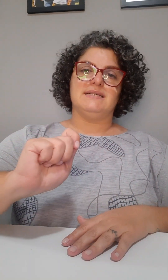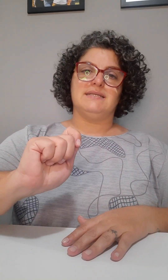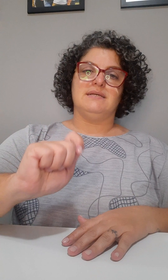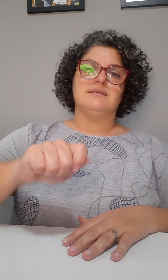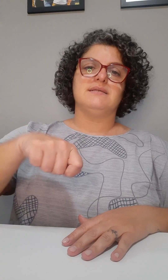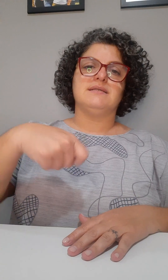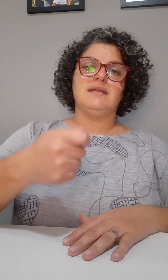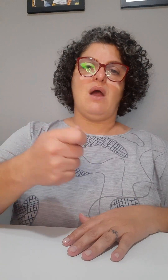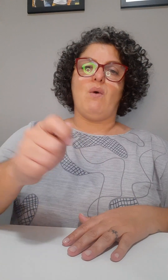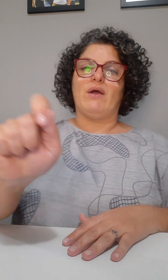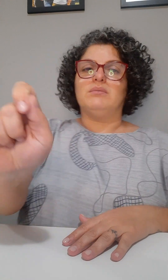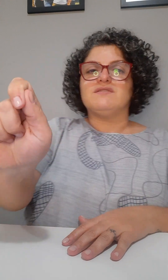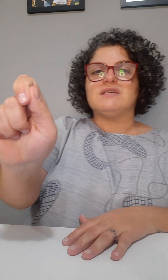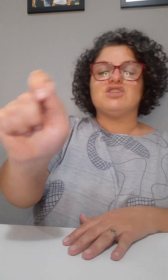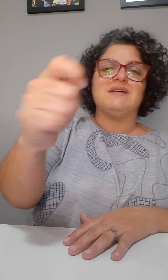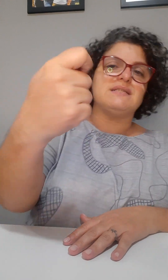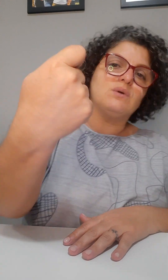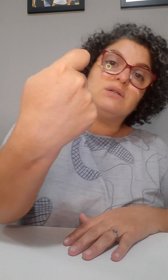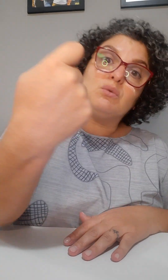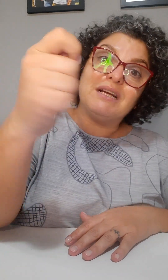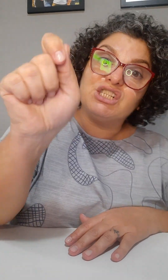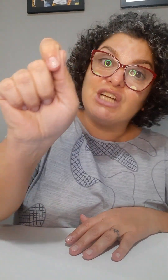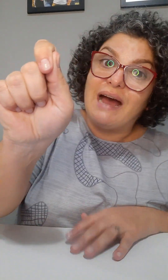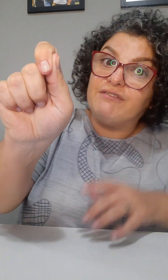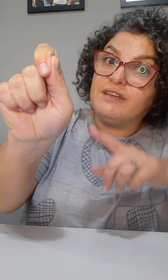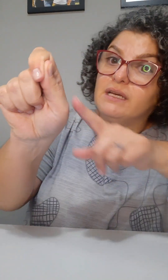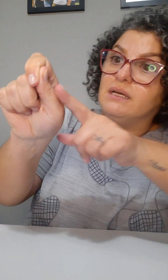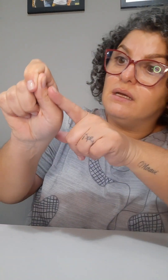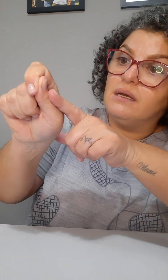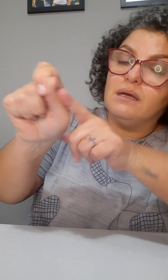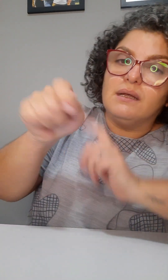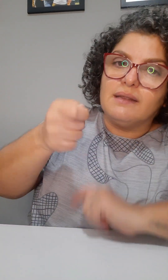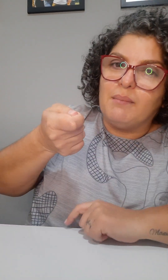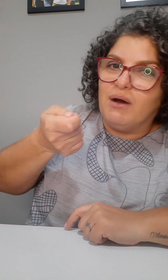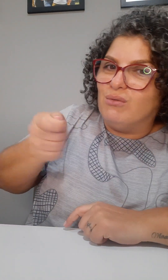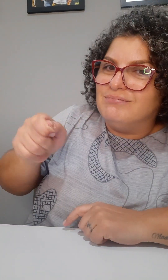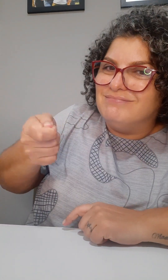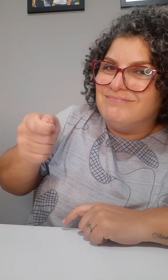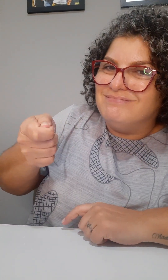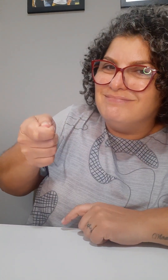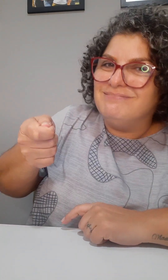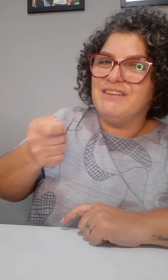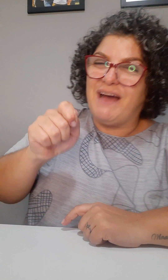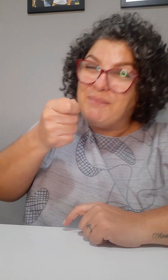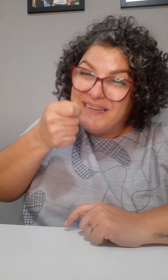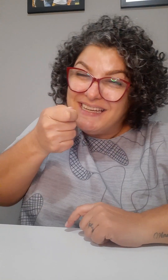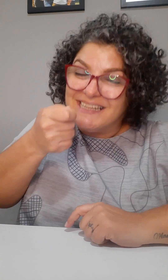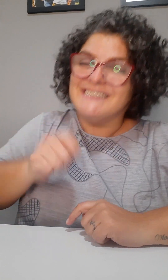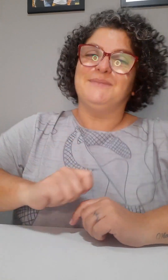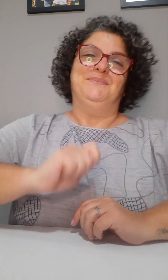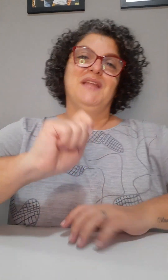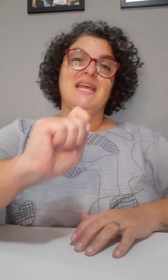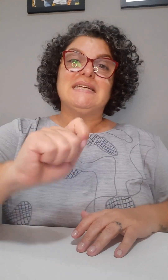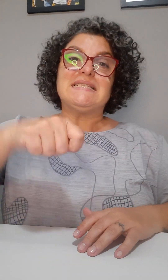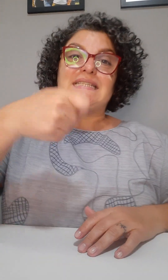esse, sinal. É como se você estivesse segurando uma chave na mão e vai abrir.